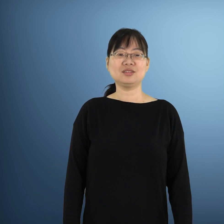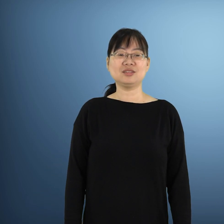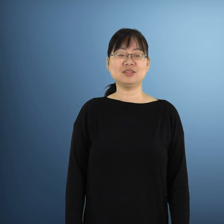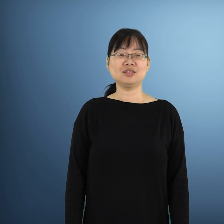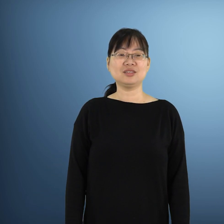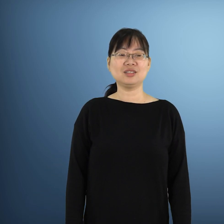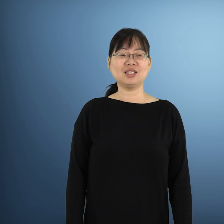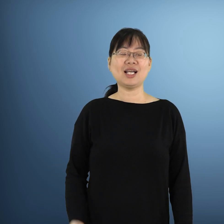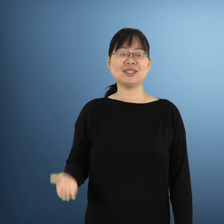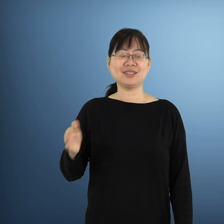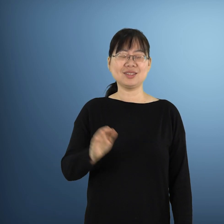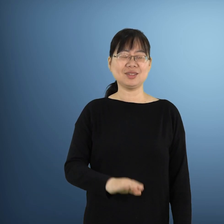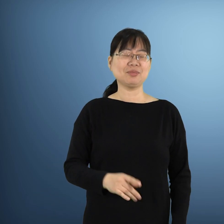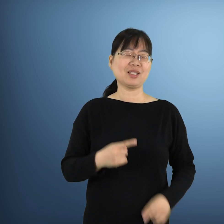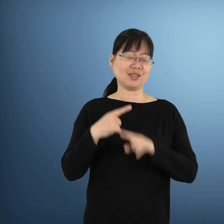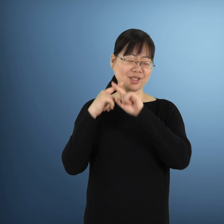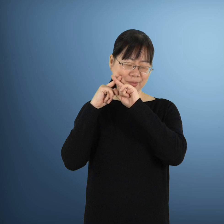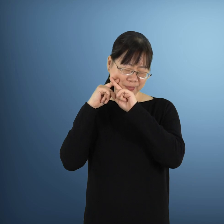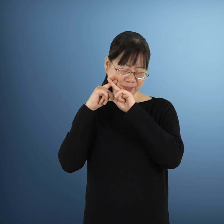그거 각오하고